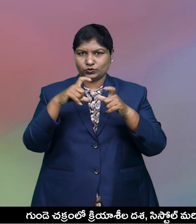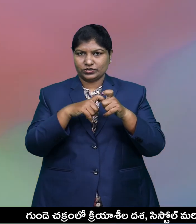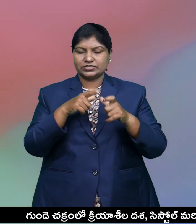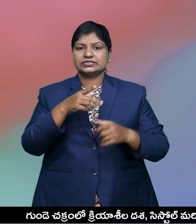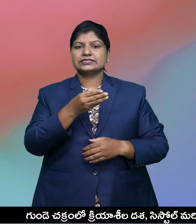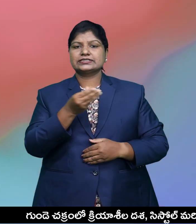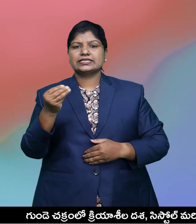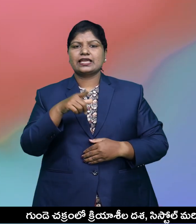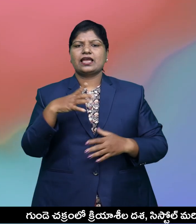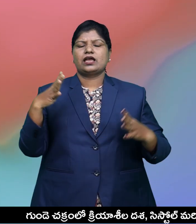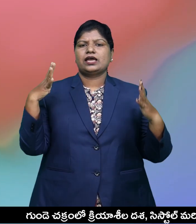ఉన్నాయి.